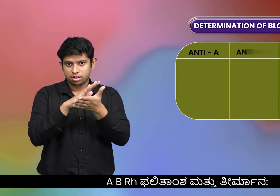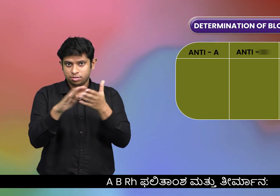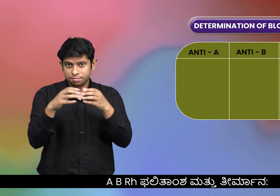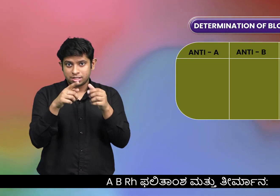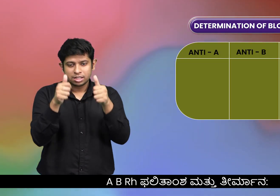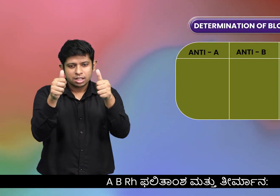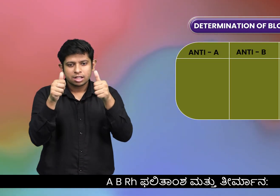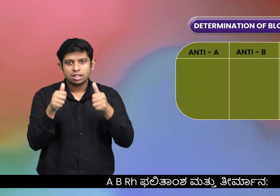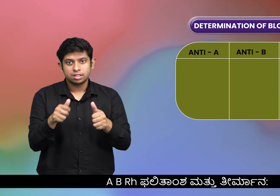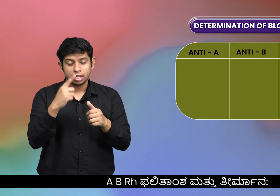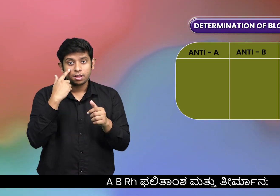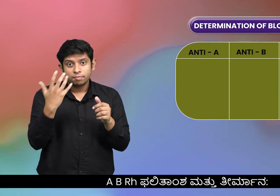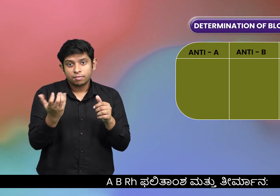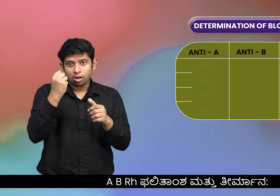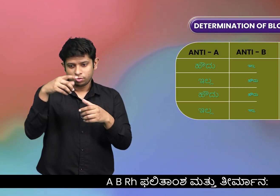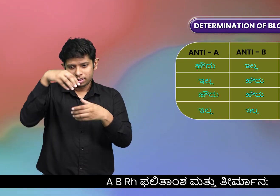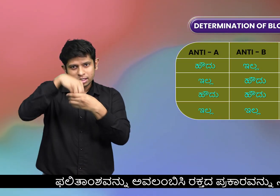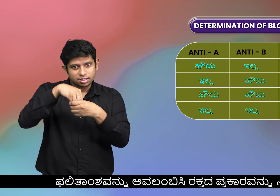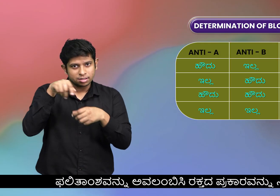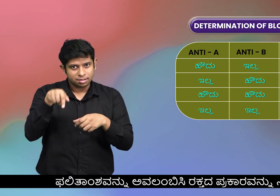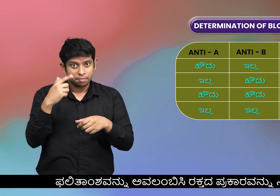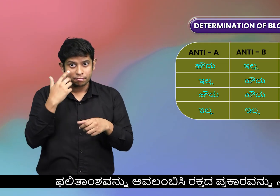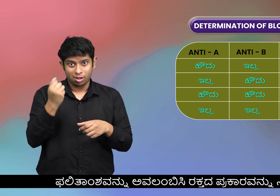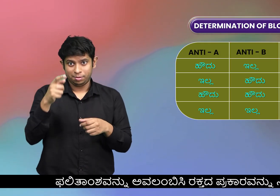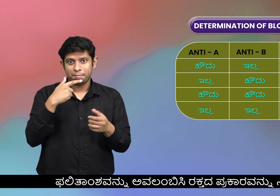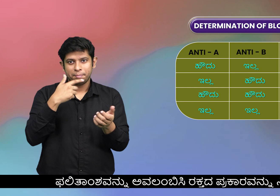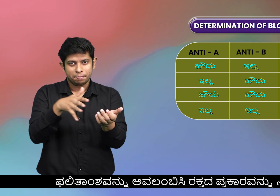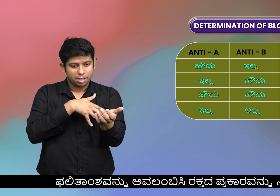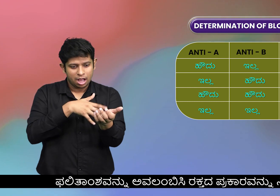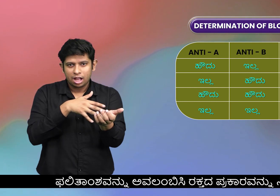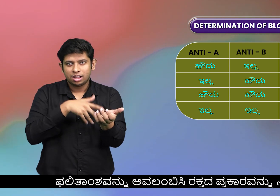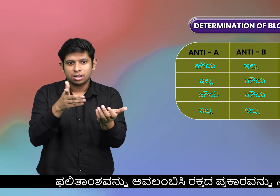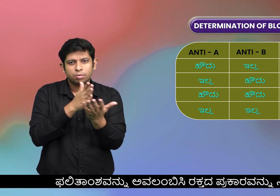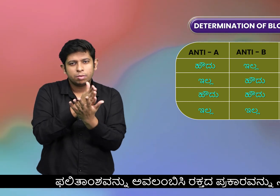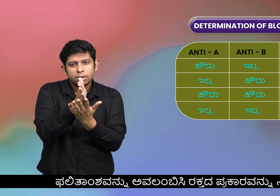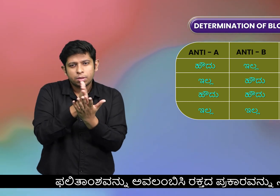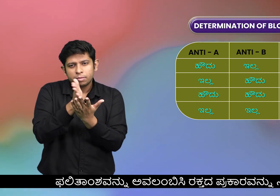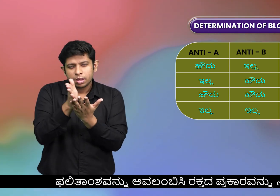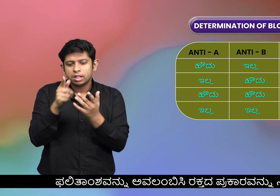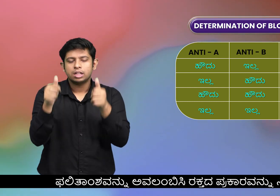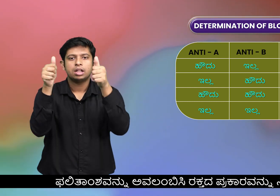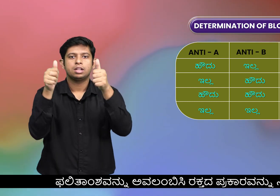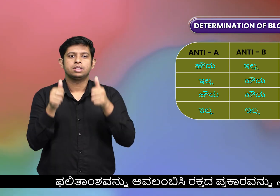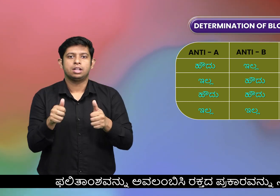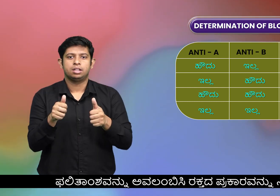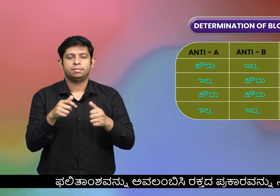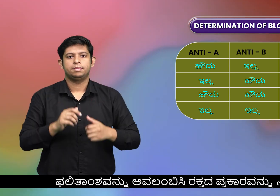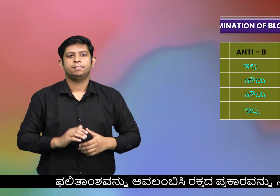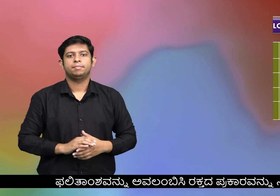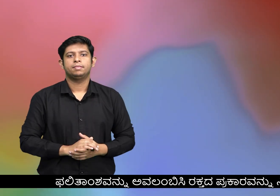ABRH ಫಲಿತಾಂಶ ಮತ್ತು ತೀರ್ಮಾನ. ಫಲಿತಾಂಶವನ್ನು ಅವಲಂಬಿಸಿ ರಕ್ತದ ಪ್ರಕಾರವನ್ನು ನಿರ್ಧರಿಸಿ.